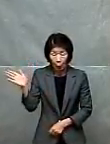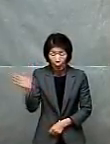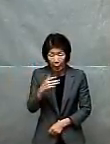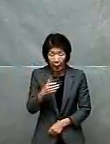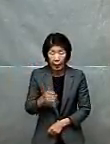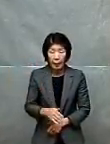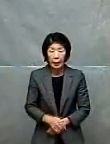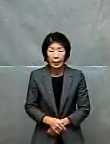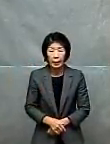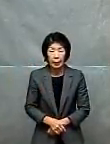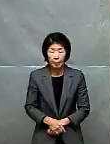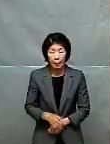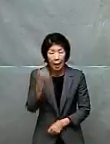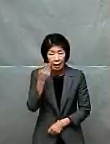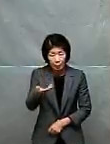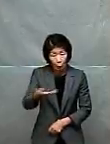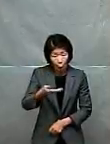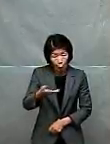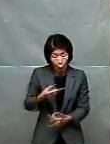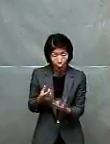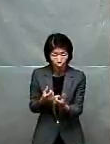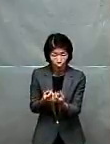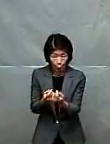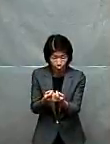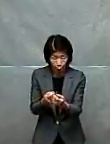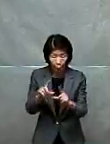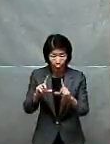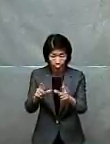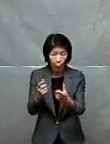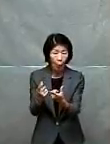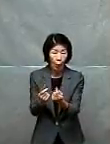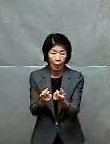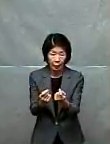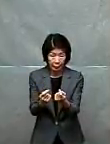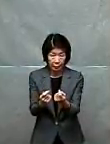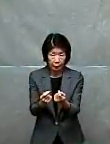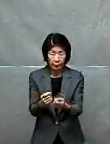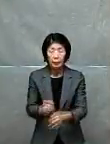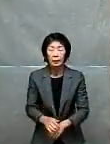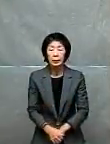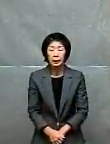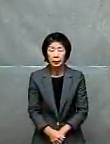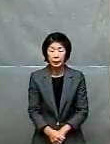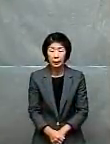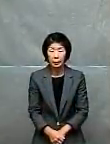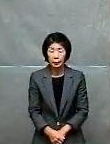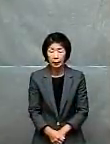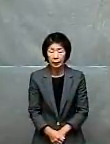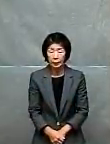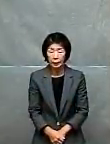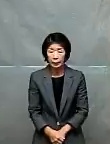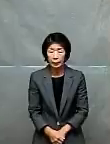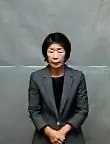のご質問と、まあ、大体同じかなと思いますね。